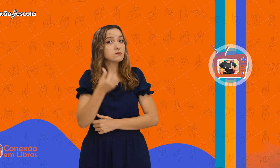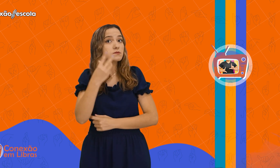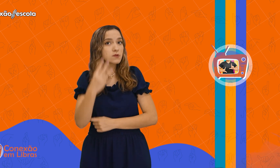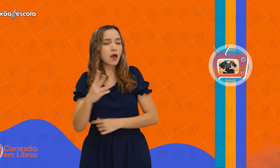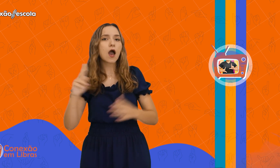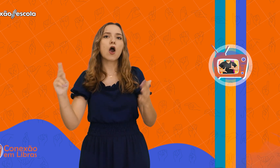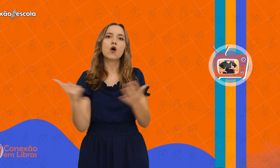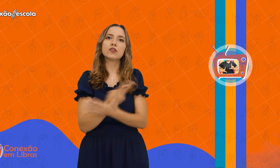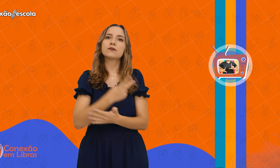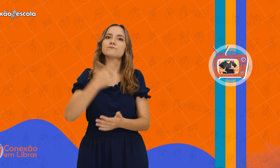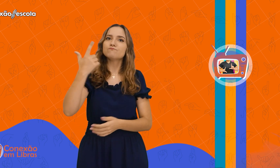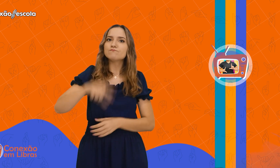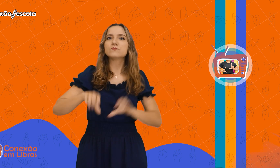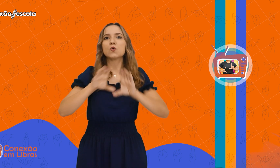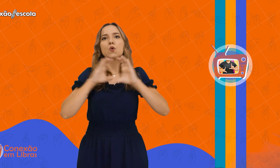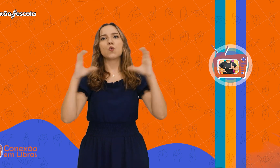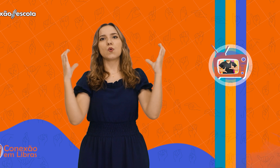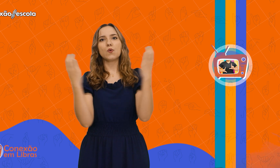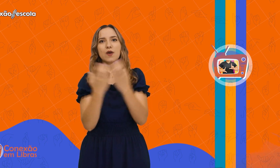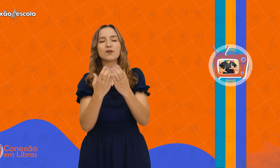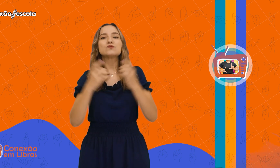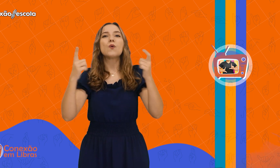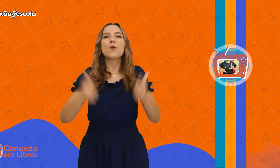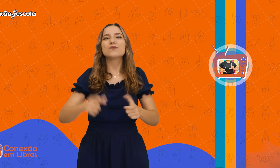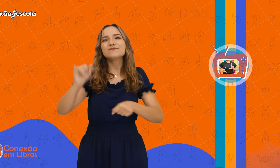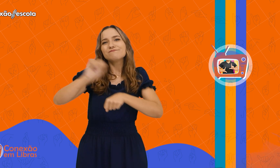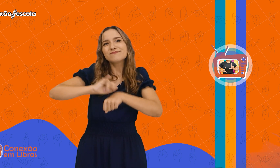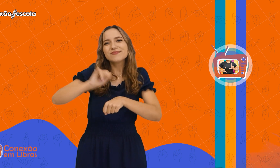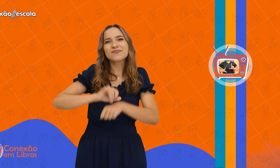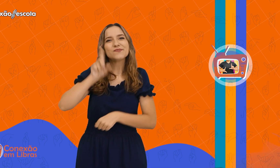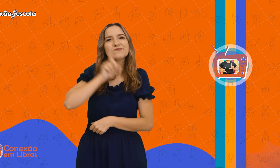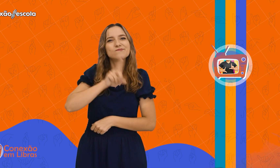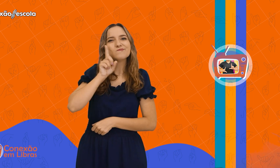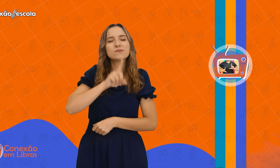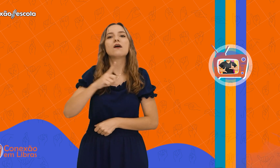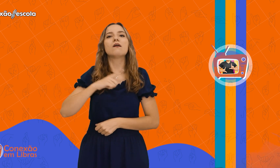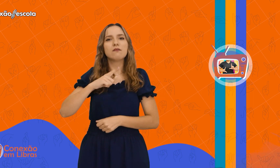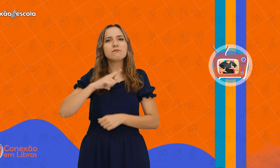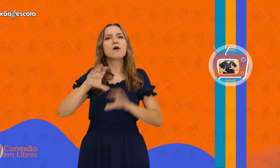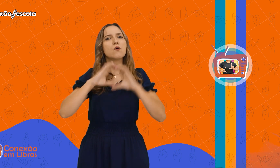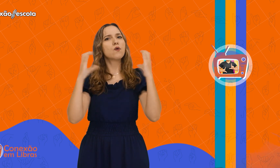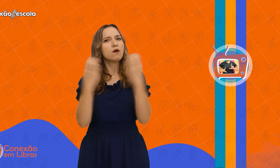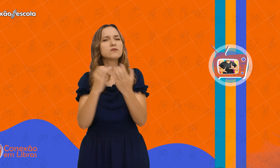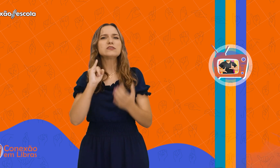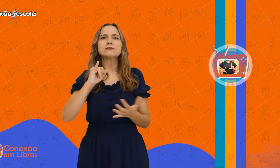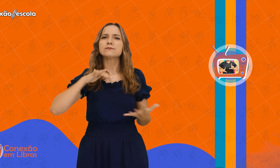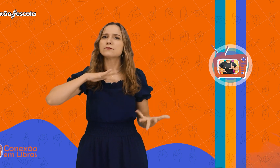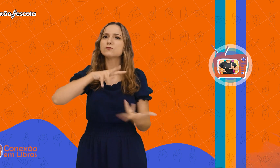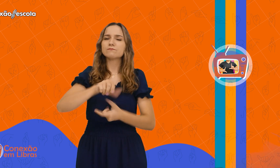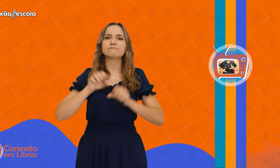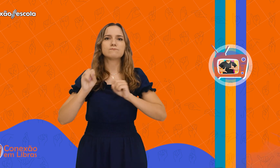1963 foi realizado em Washington um congresso internacional sobre a educação dos